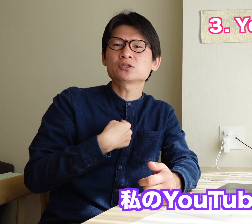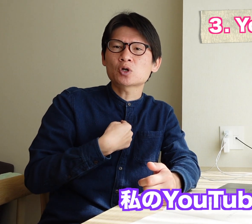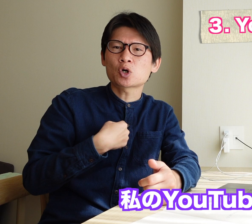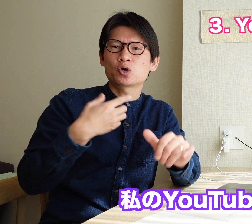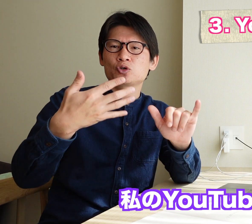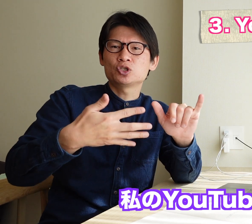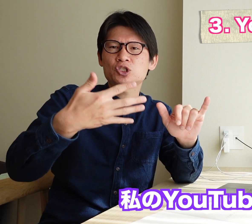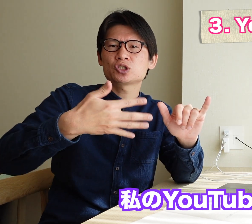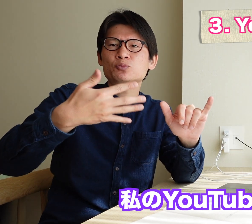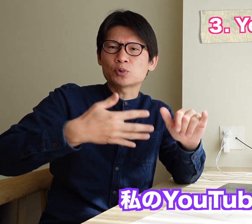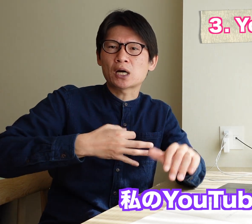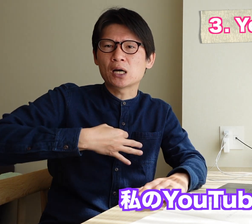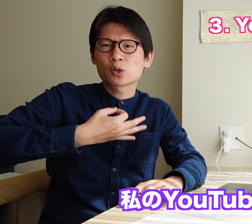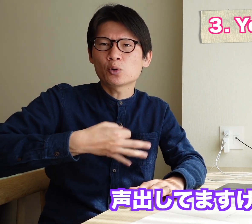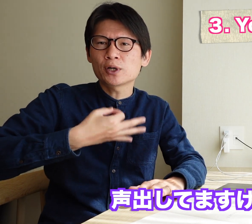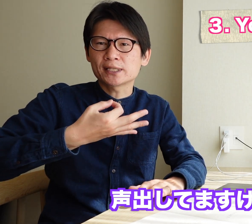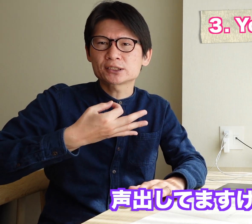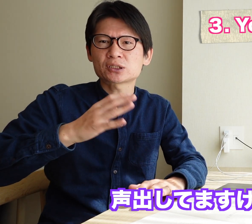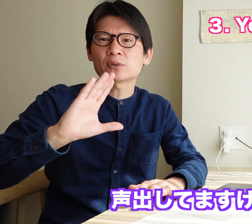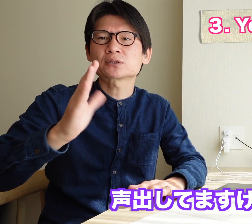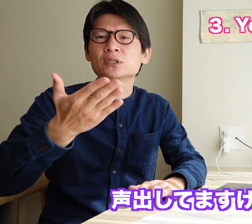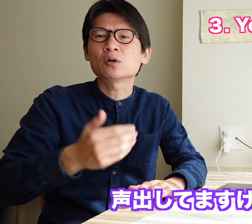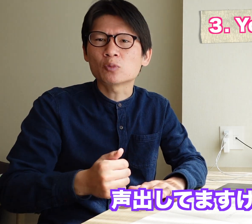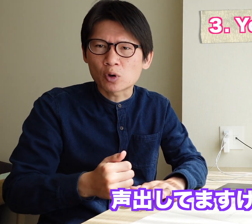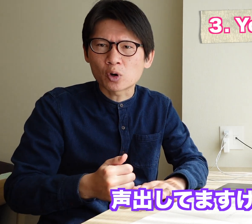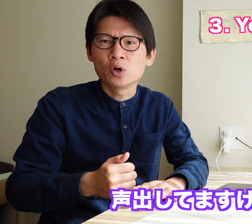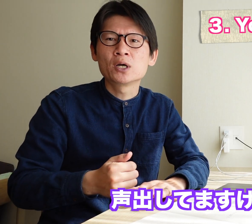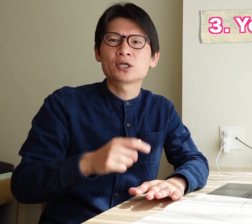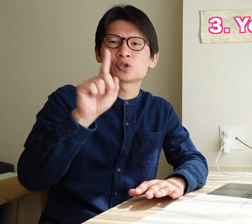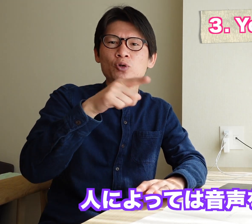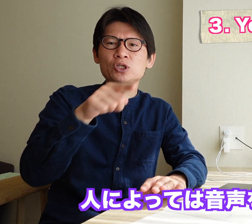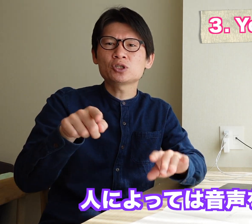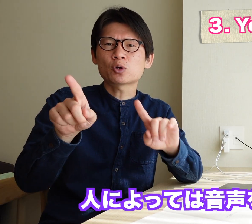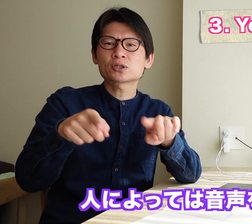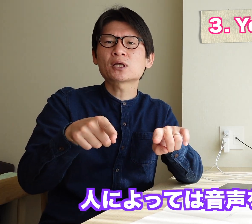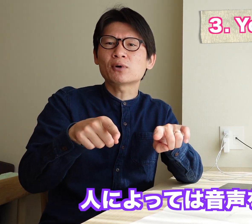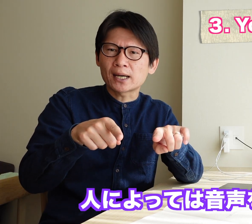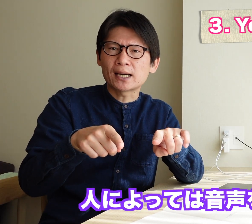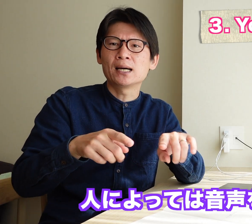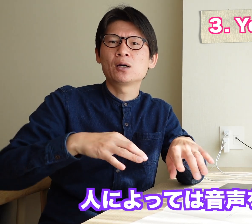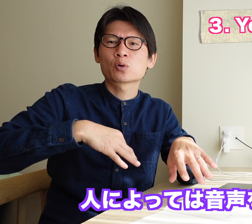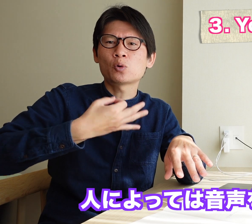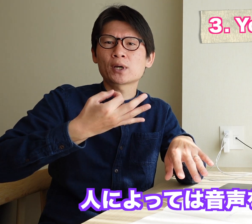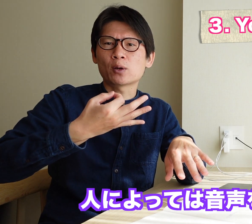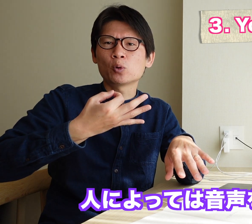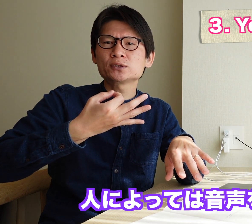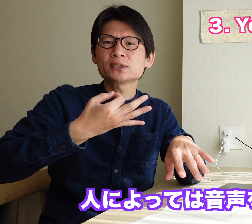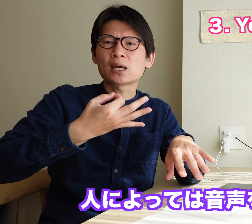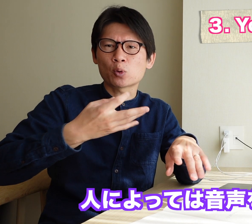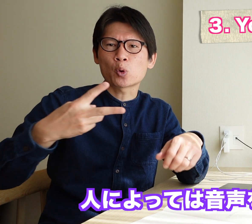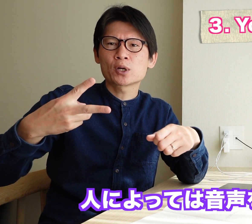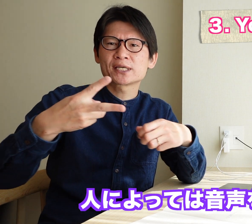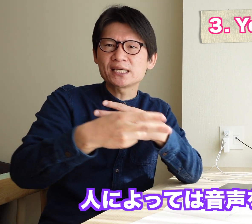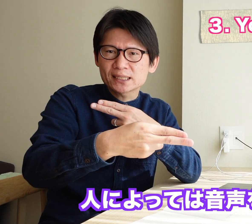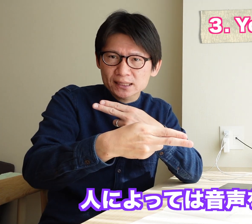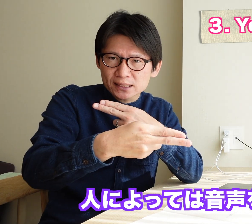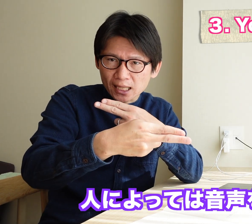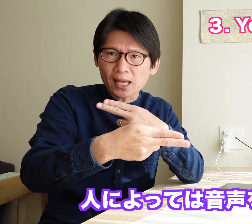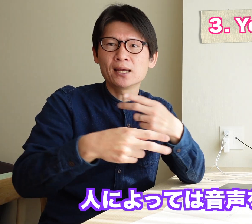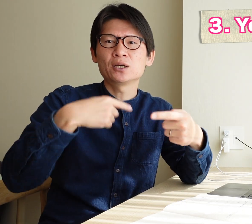の YouTube は声出してますけども、人によっては声、音声を切って